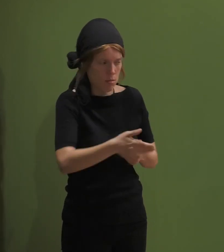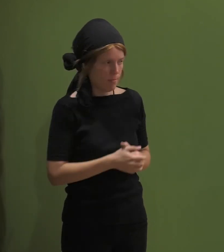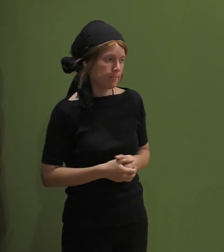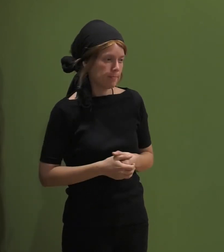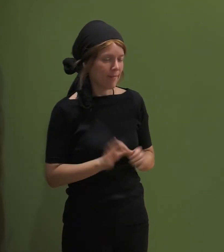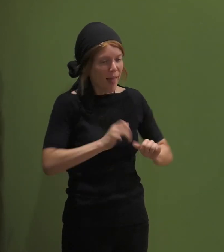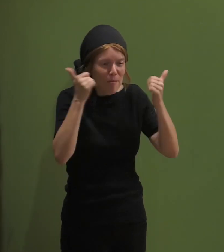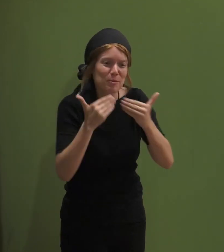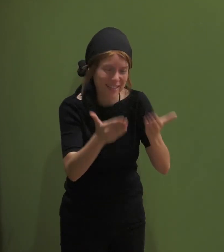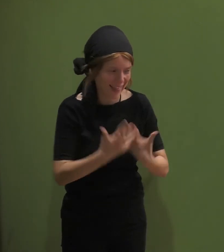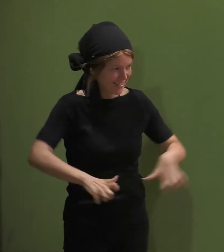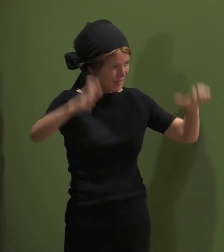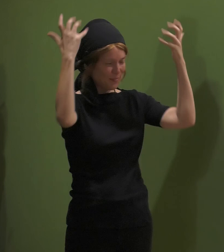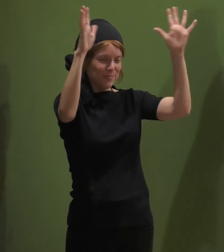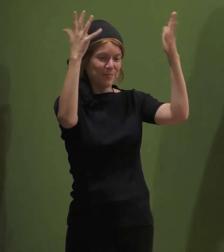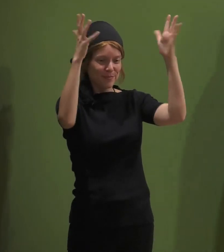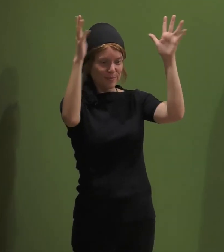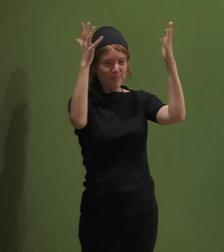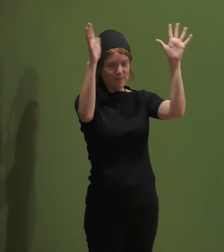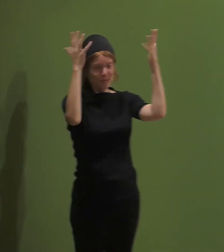mismo. Nada más y muchas gracias.